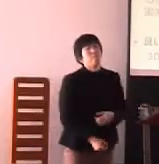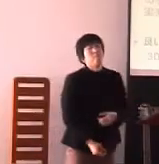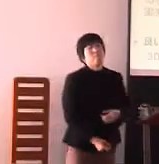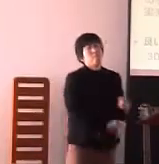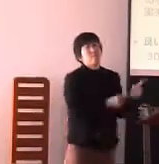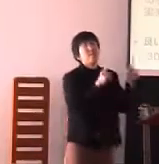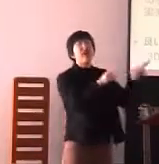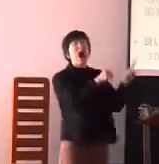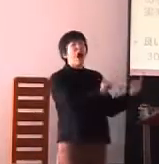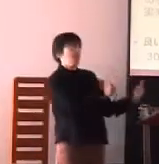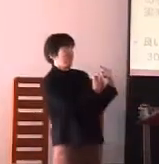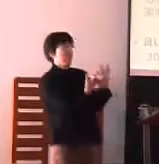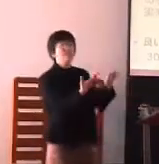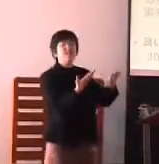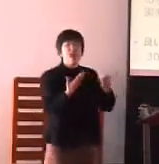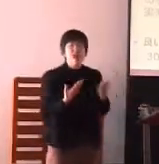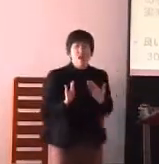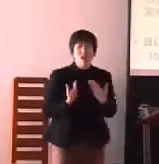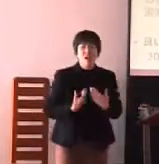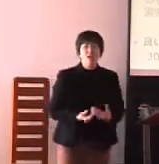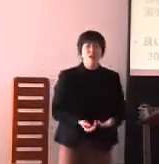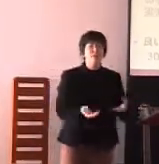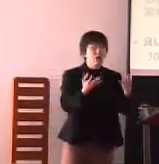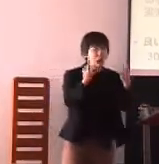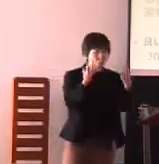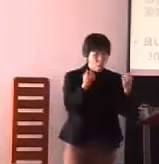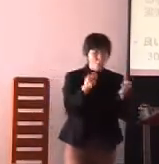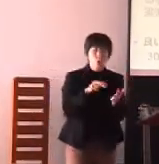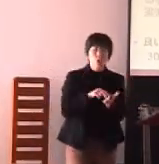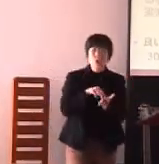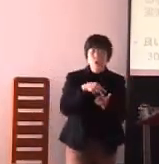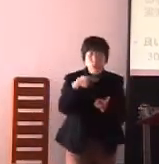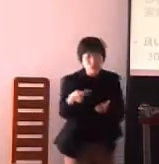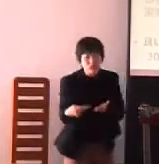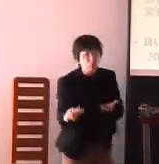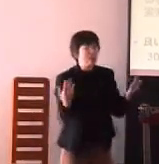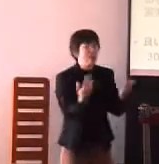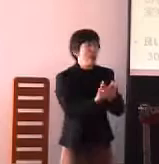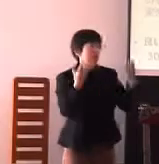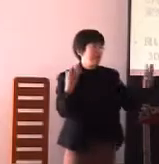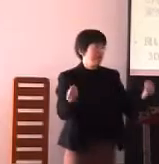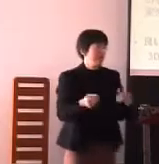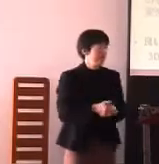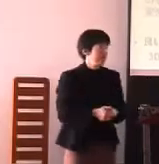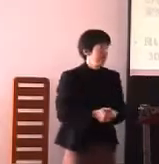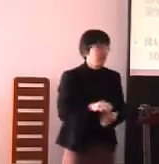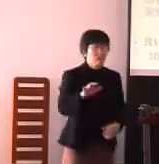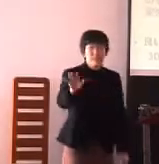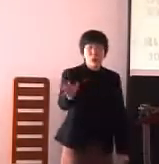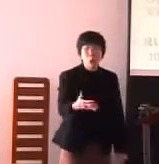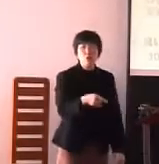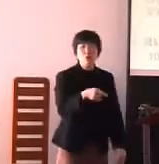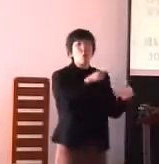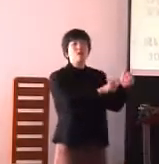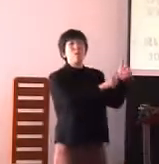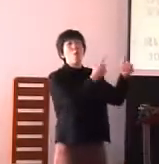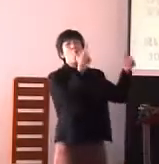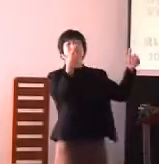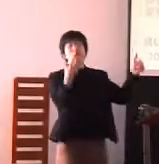まずきもありましたけれどもモーセは最後の最後までいつ